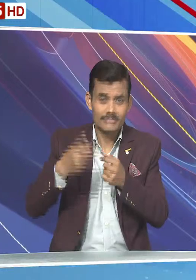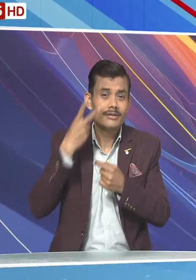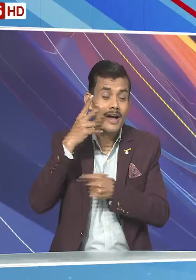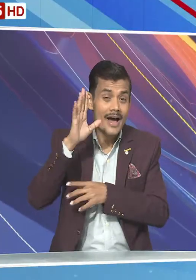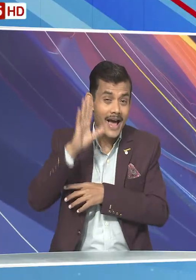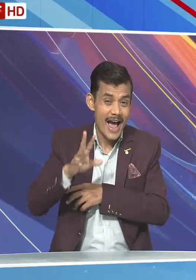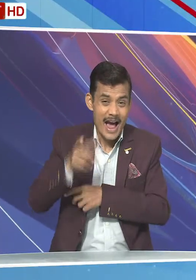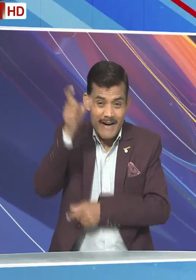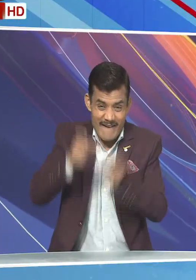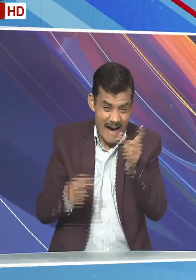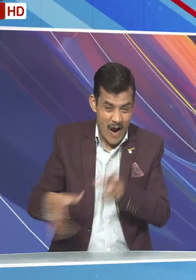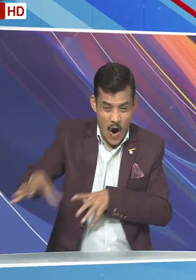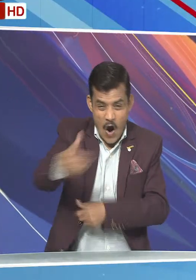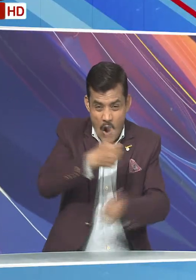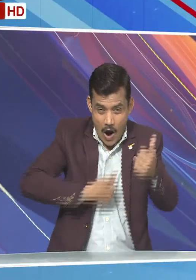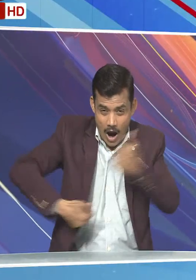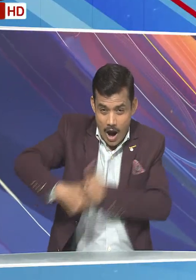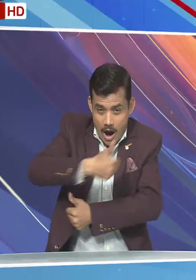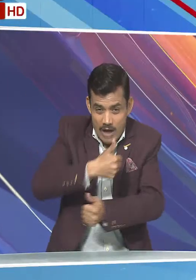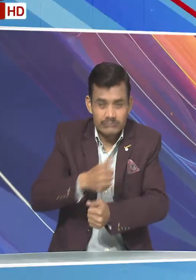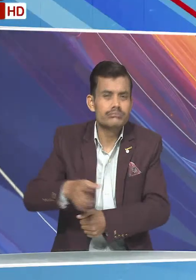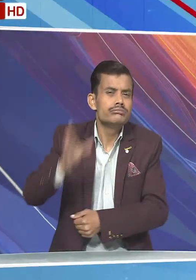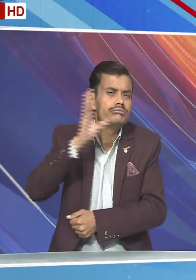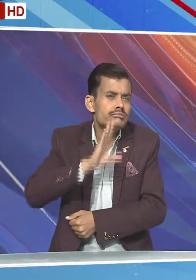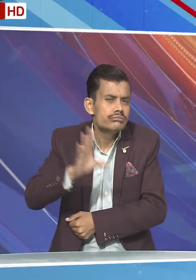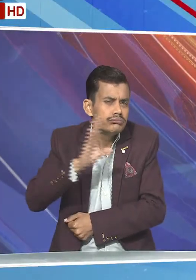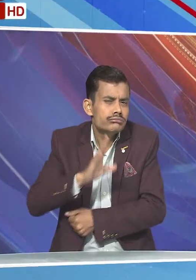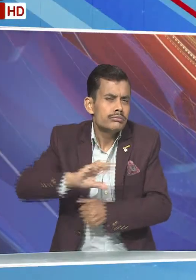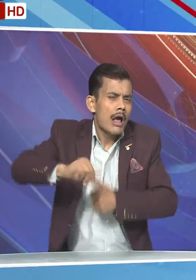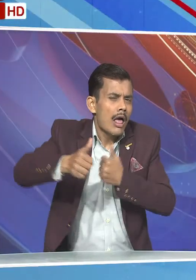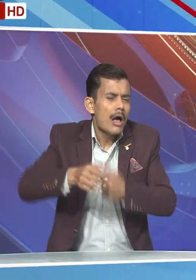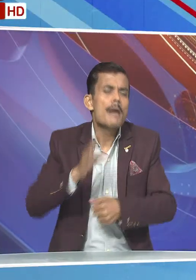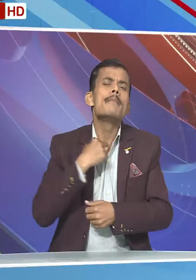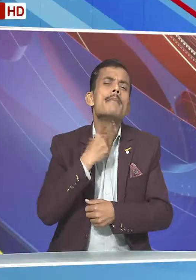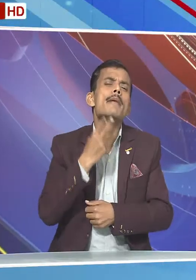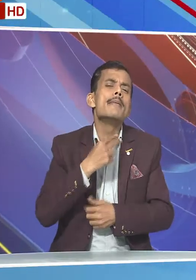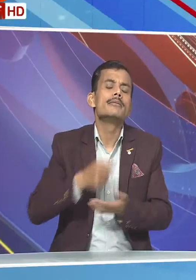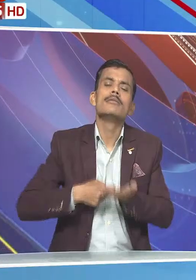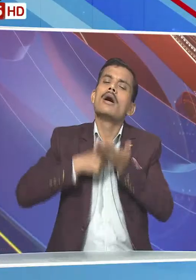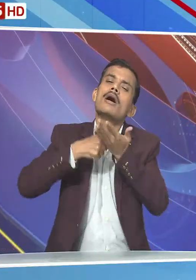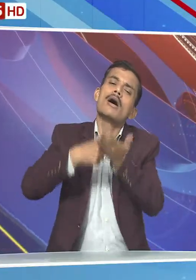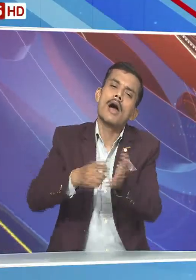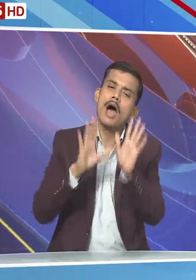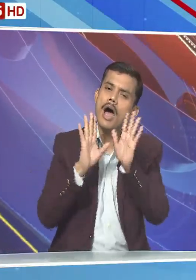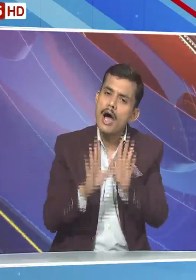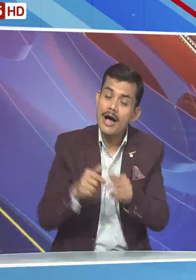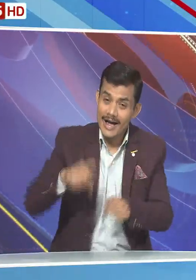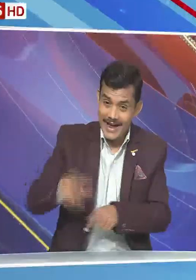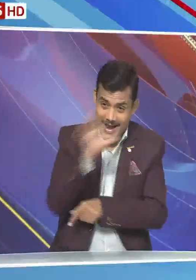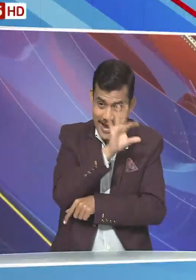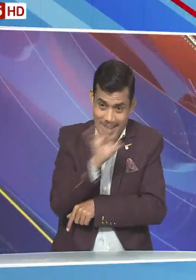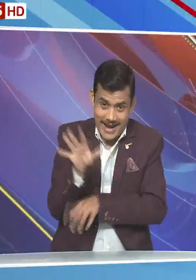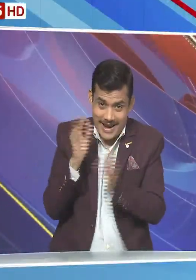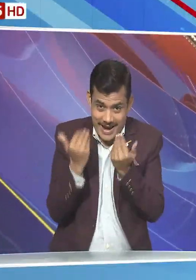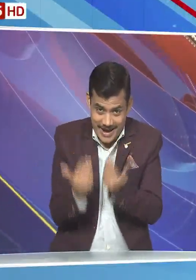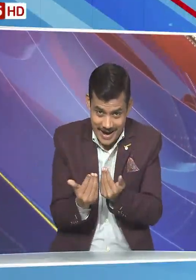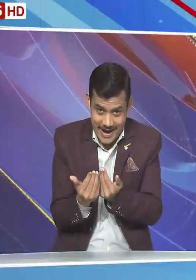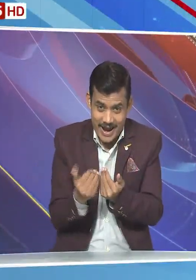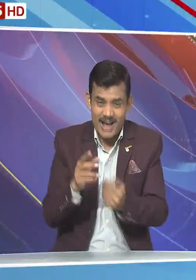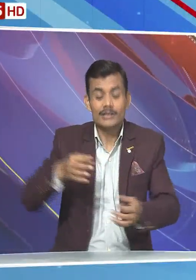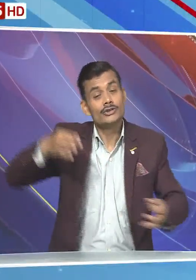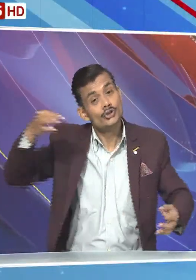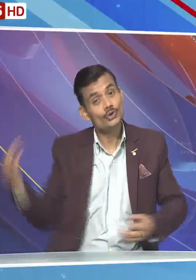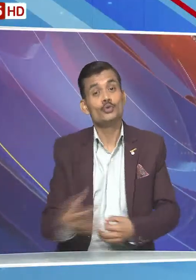कि तमाम प्रतियोगियों ने संगीत जगत के दिग्गजों को दी है सुरीली श्रद्धांजलि। इस हफ्ते होने वाला है